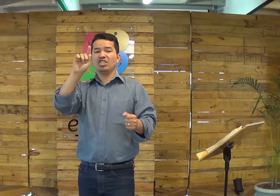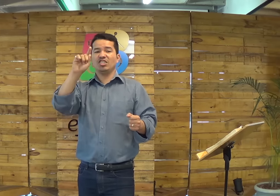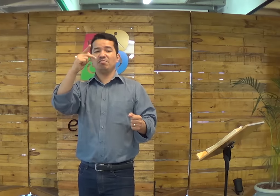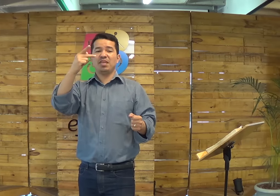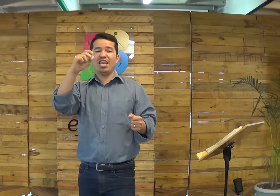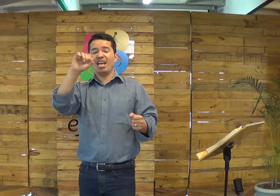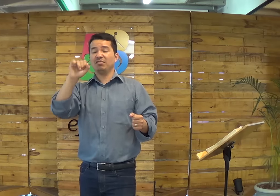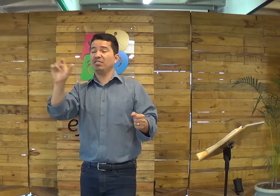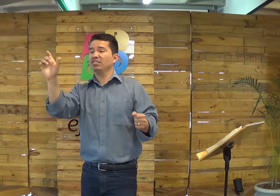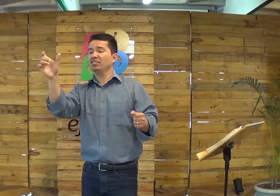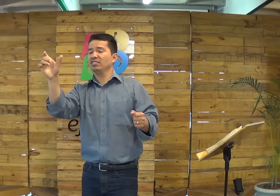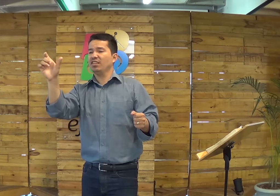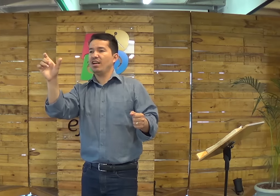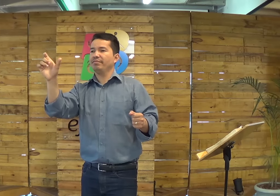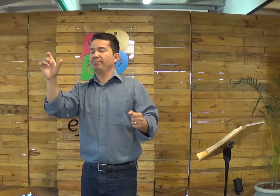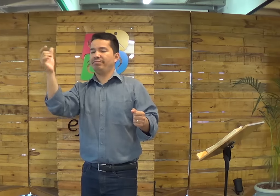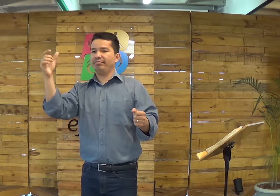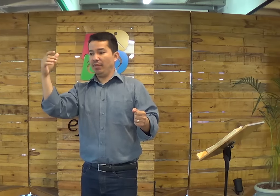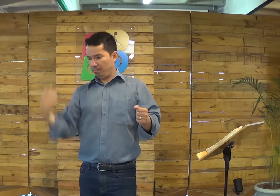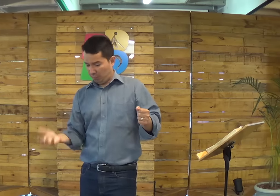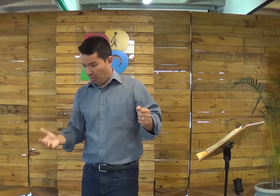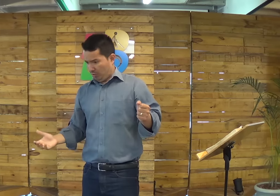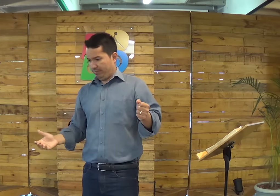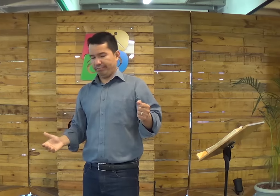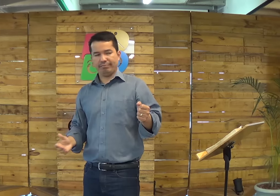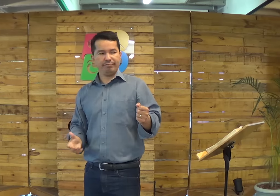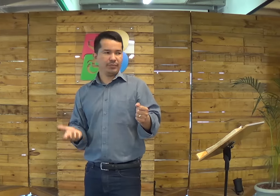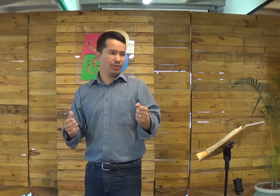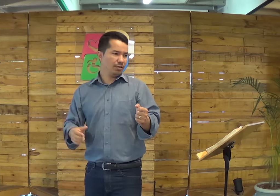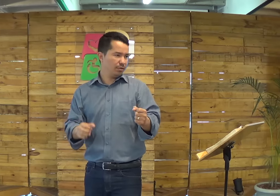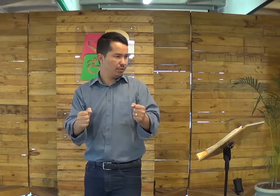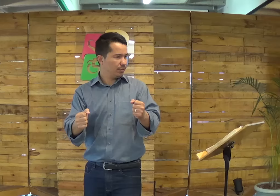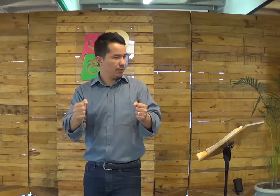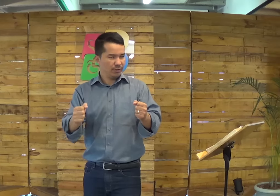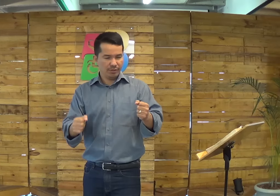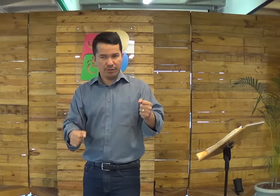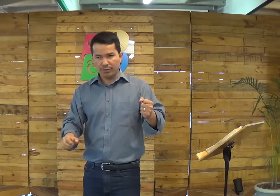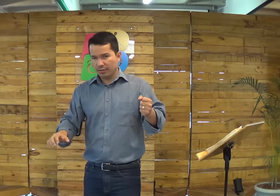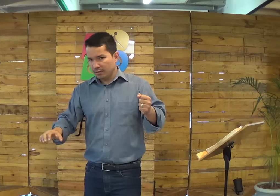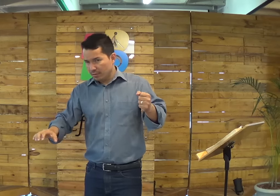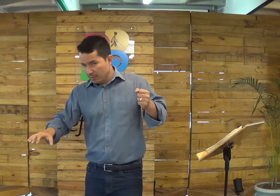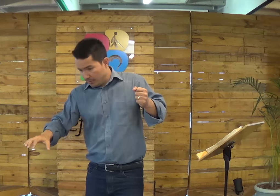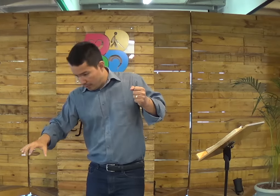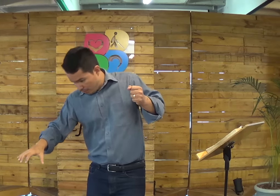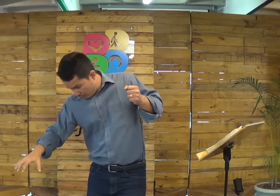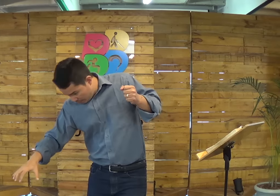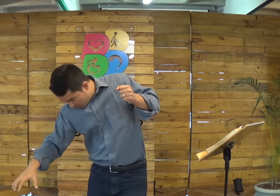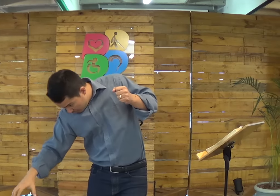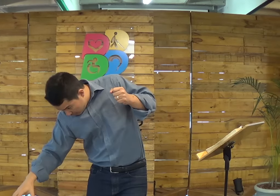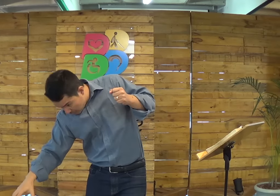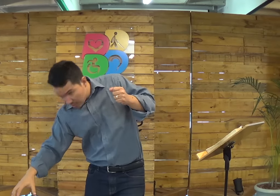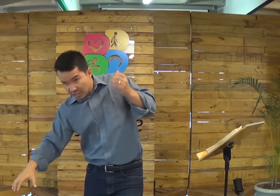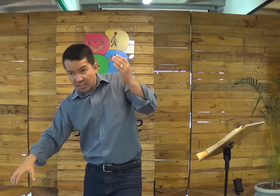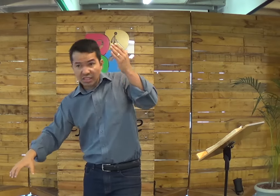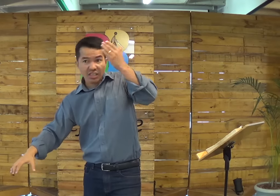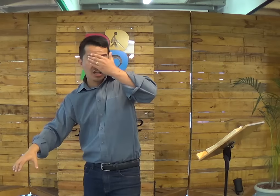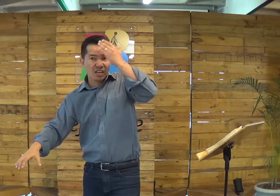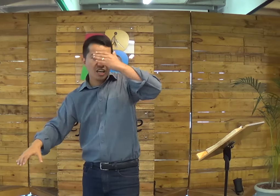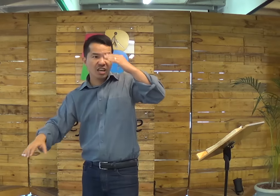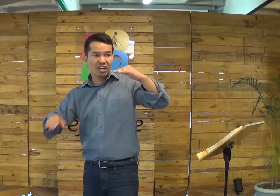bonitinho liga Nossa é GPS ai o GPS caiu Ai pera aí que eu vou arrumar e você olha para baixo e